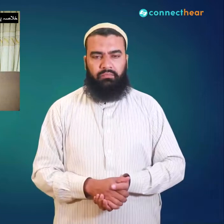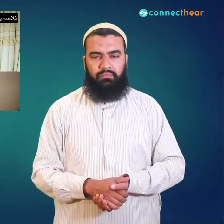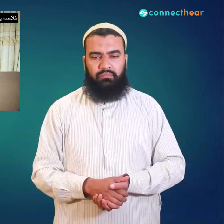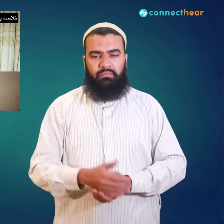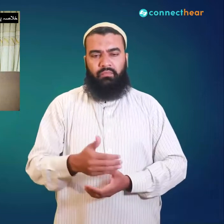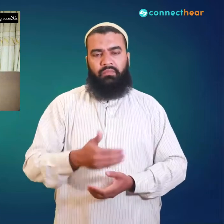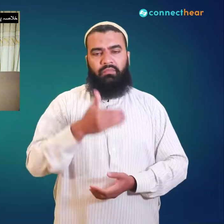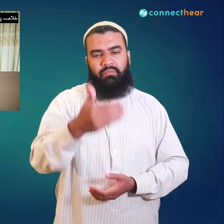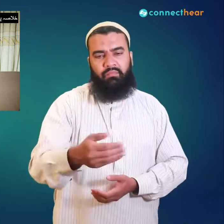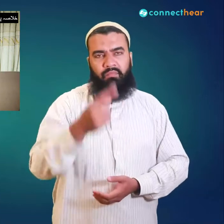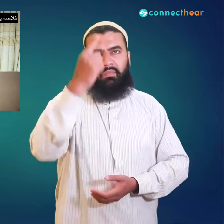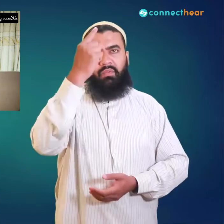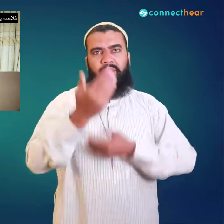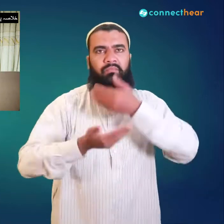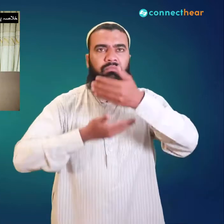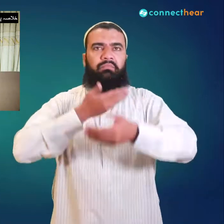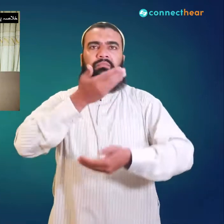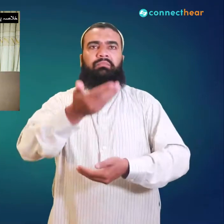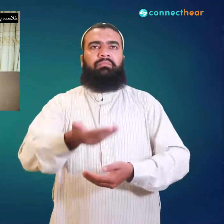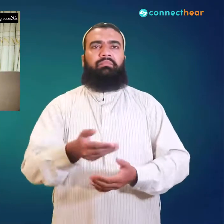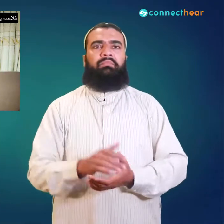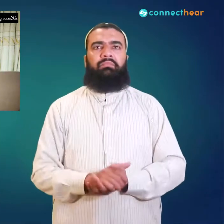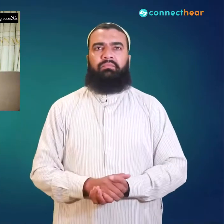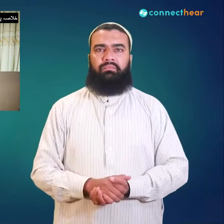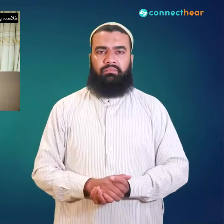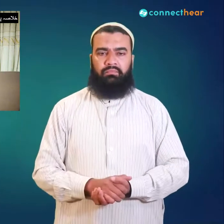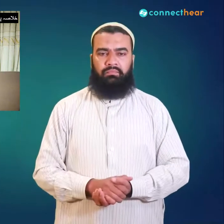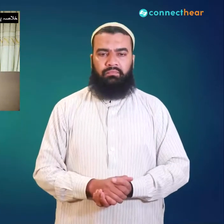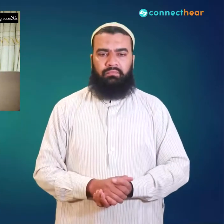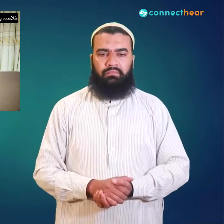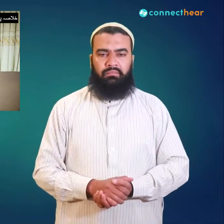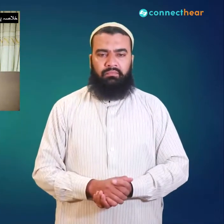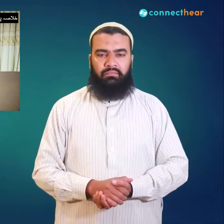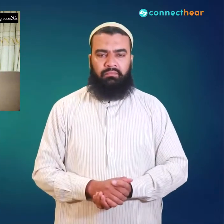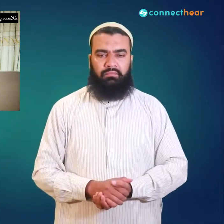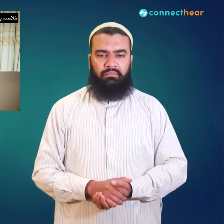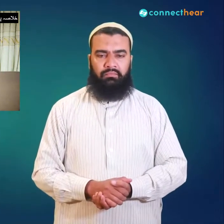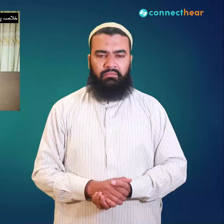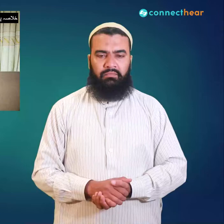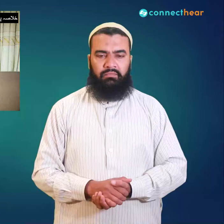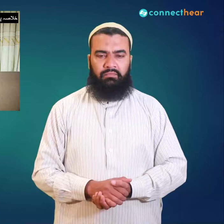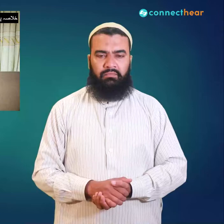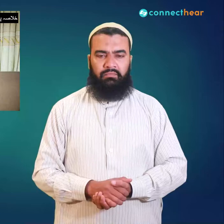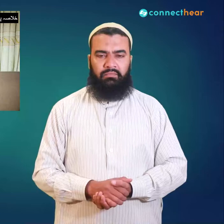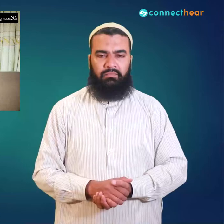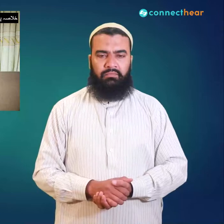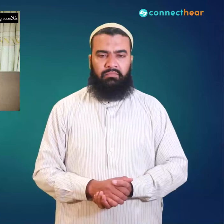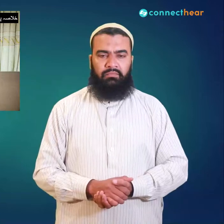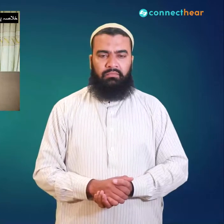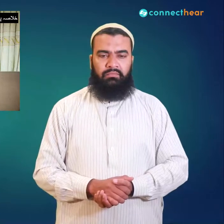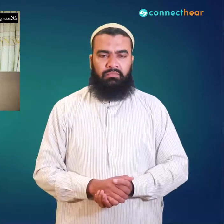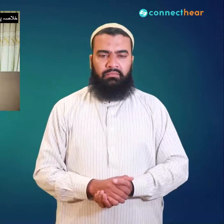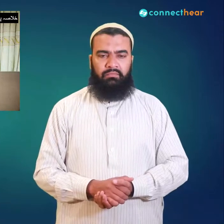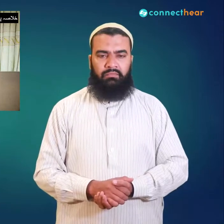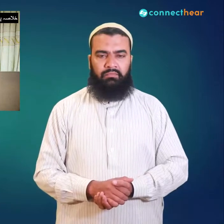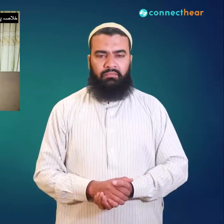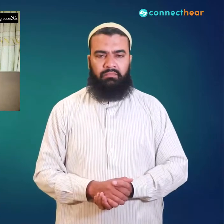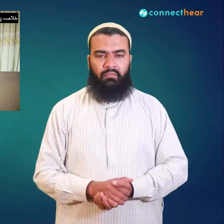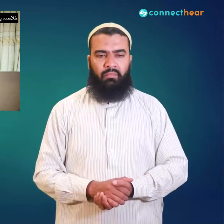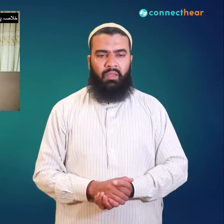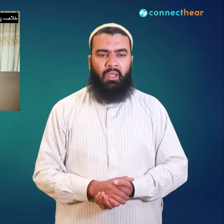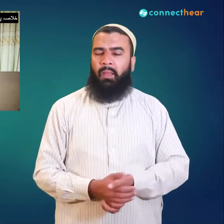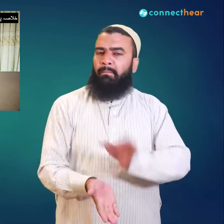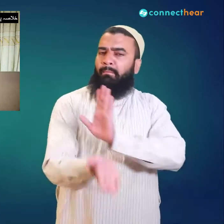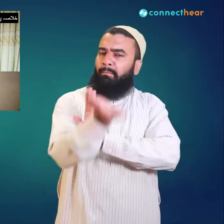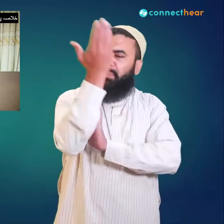رکوع نمبر 12، آیت نمبر 40، الا تنصروا فقد نصرہ اللہ۔ ہجرت کے حوالے